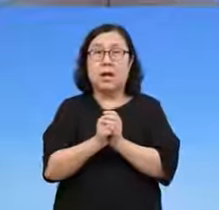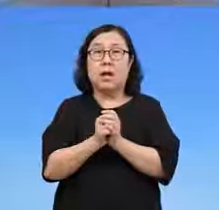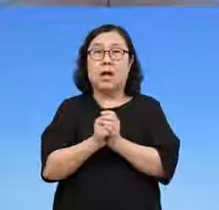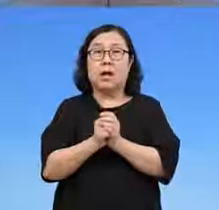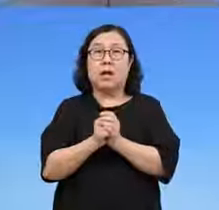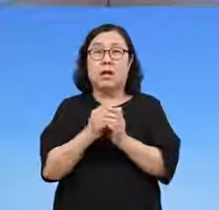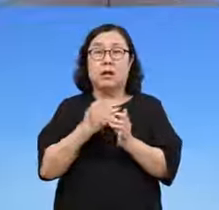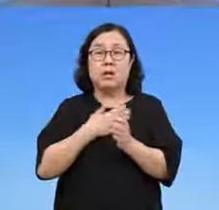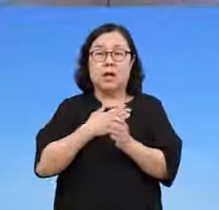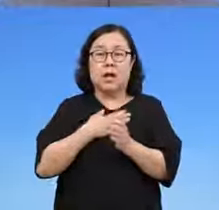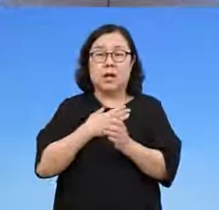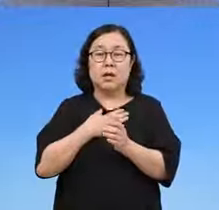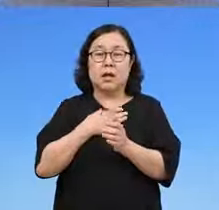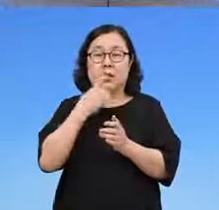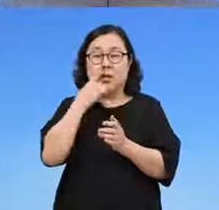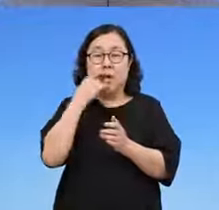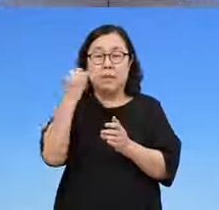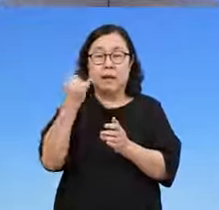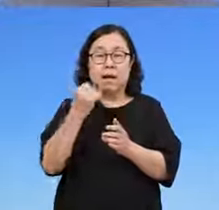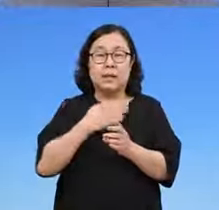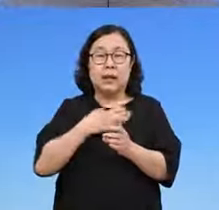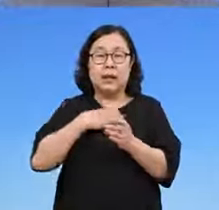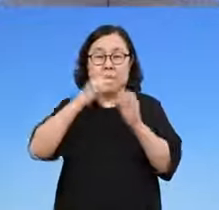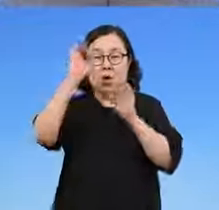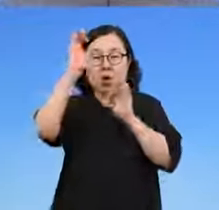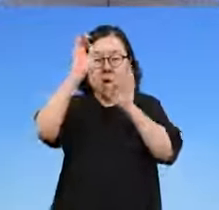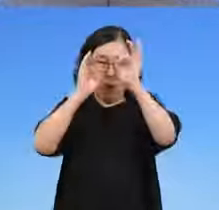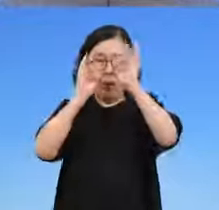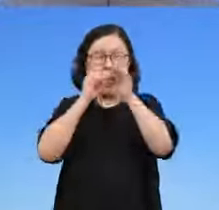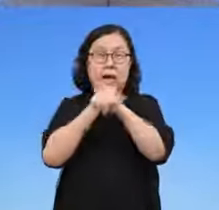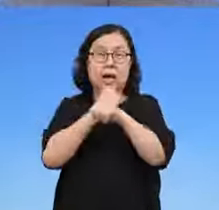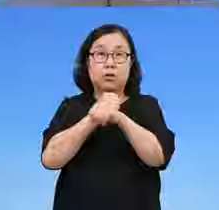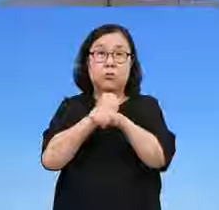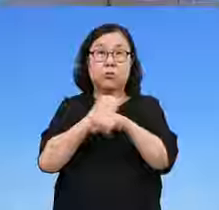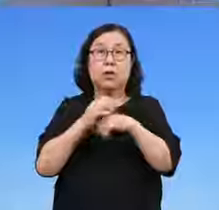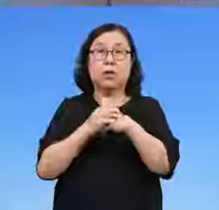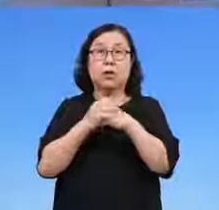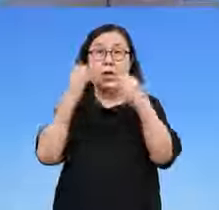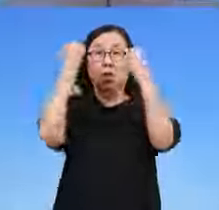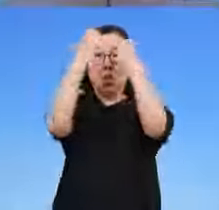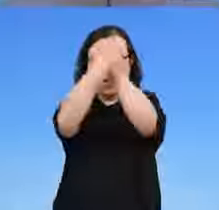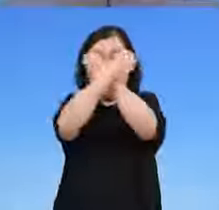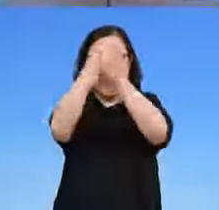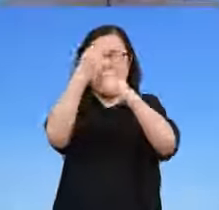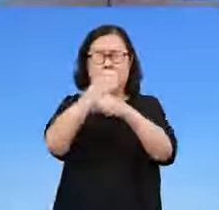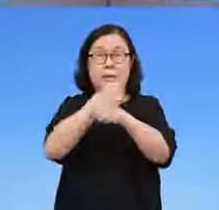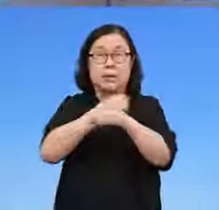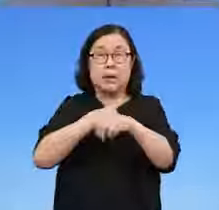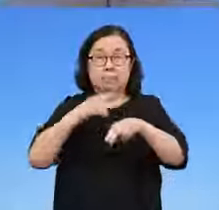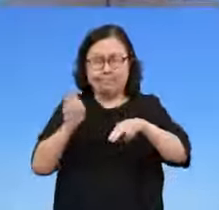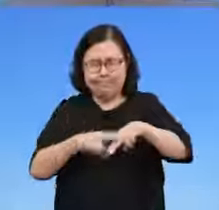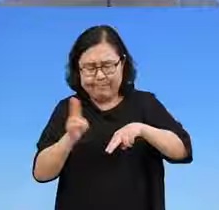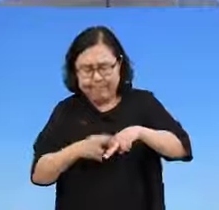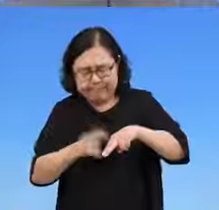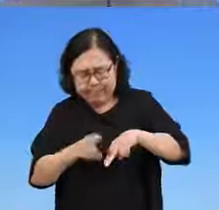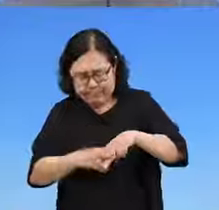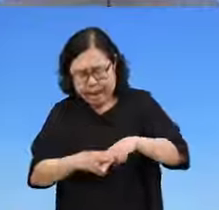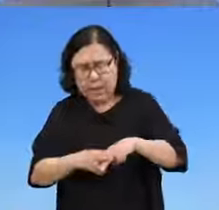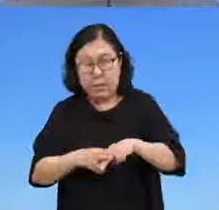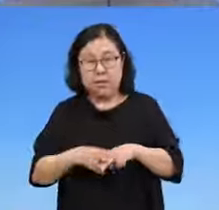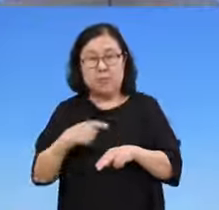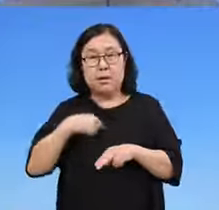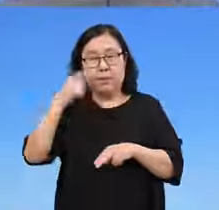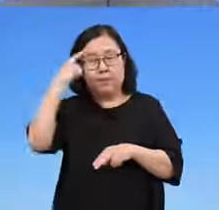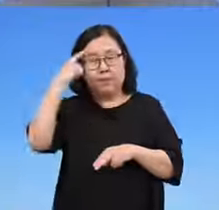아닌데 우리 엄마가 나를 오해해가지고 그렇게 매를 들고 야단을 치셨다. 그게 너무 억울해가지고 기억에